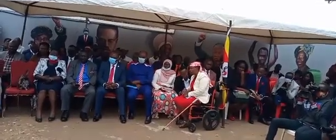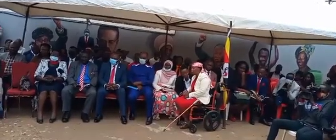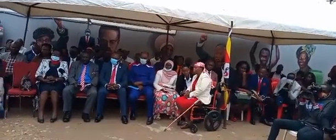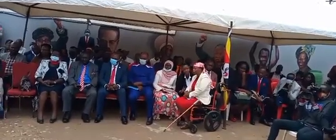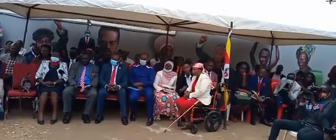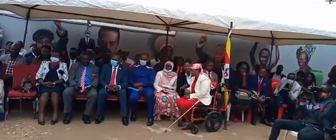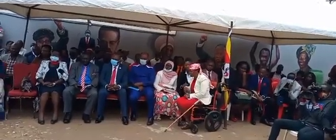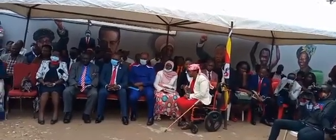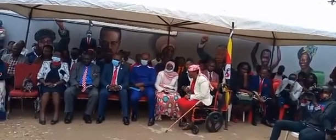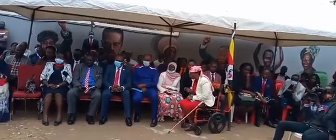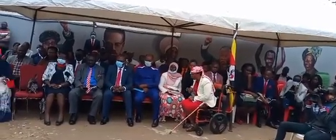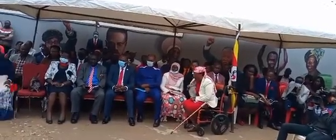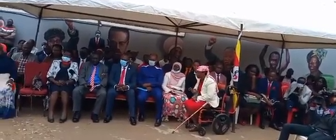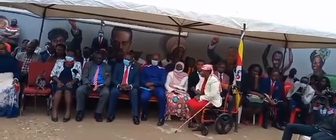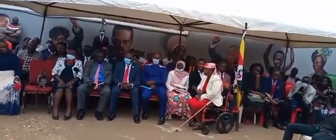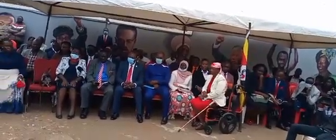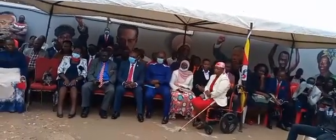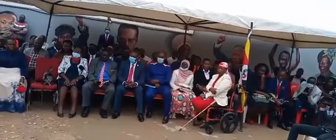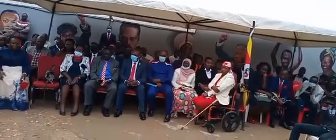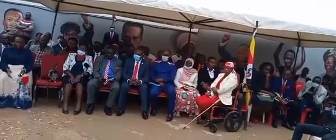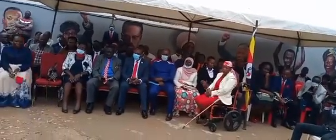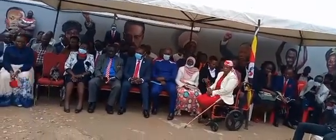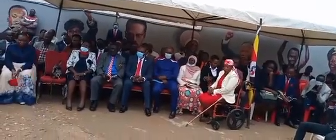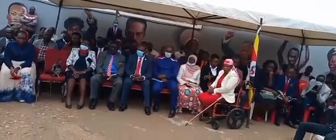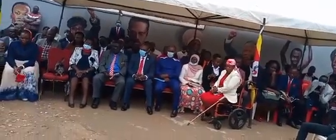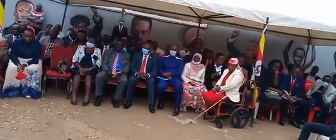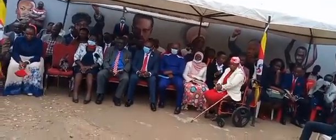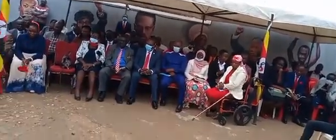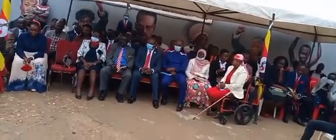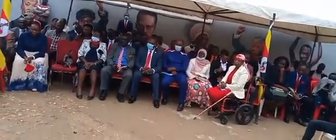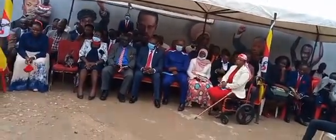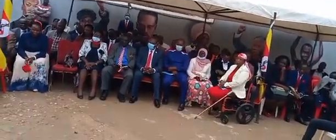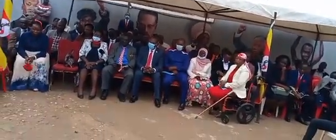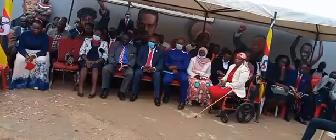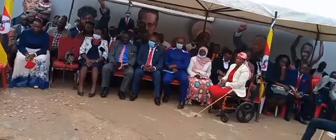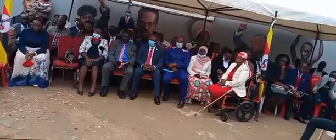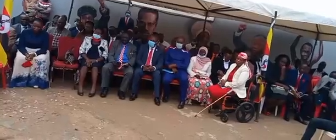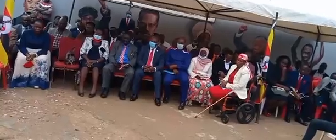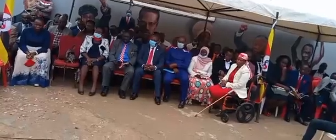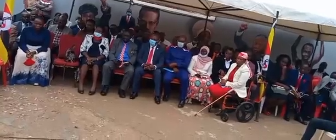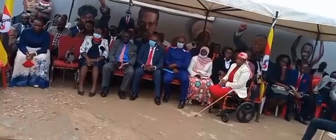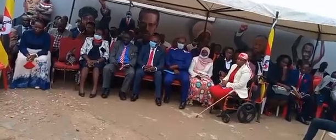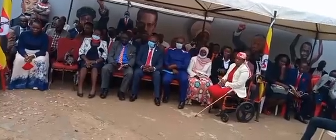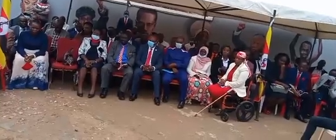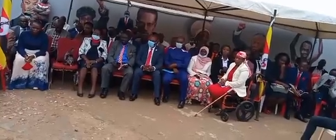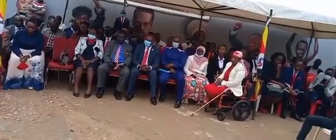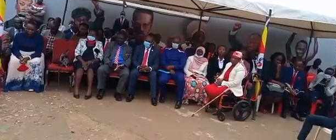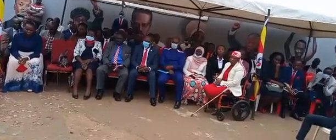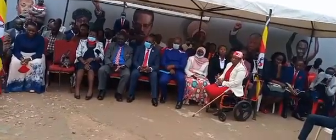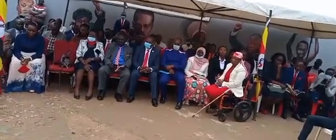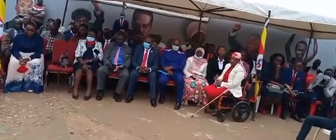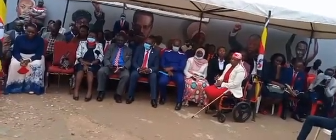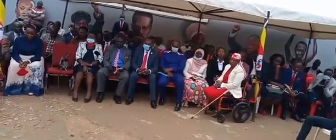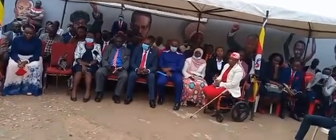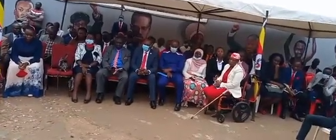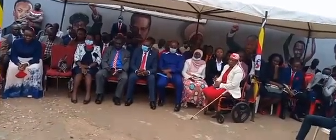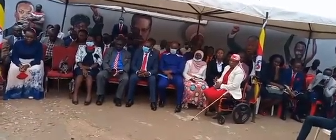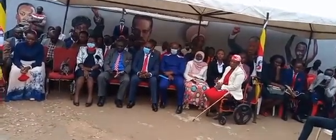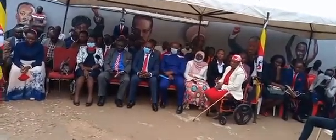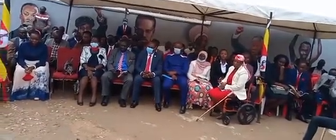bw'olwala ate ffe twagenda otuukayo abamu nga olwedde babagambye dda abannuku bajja twayisibwa mu mbeera